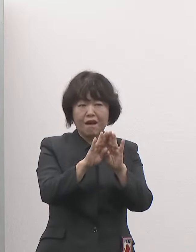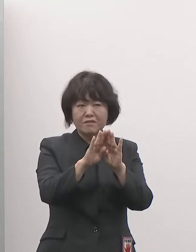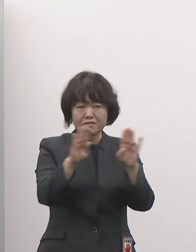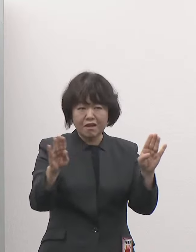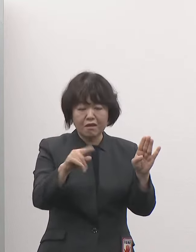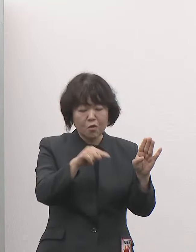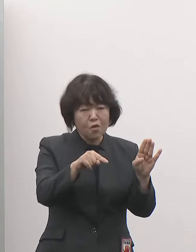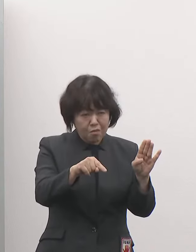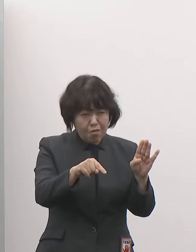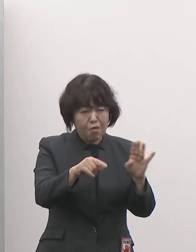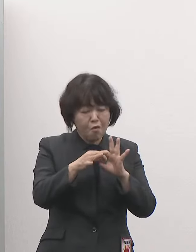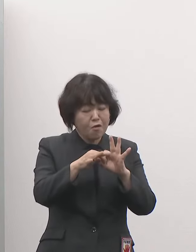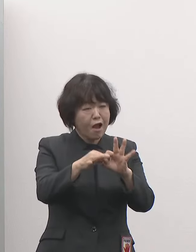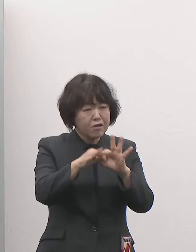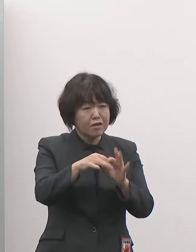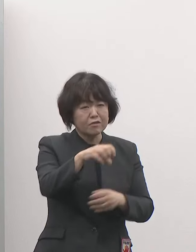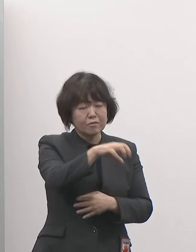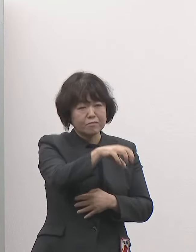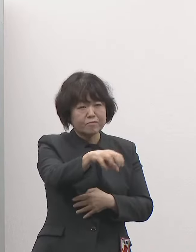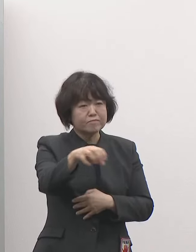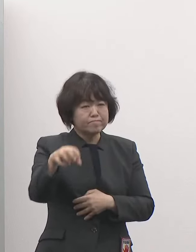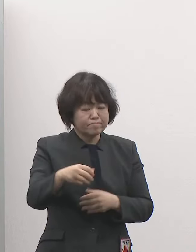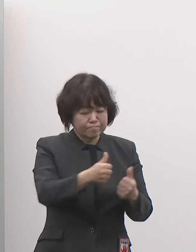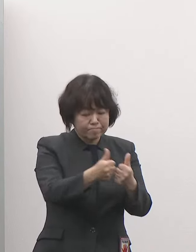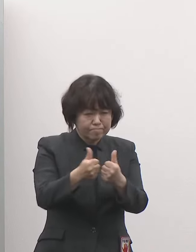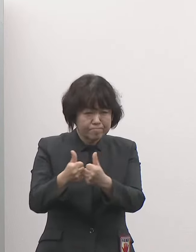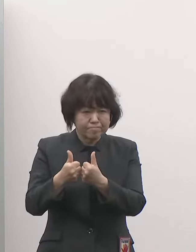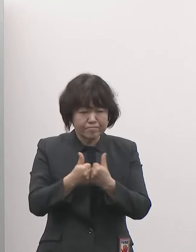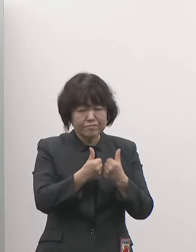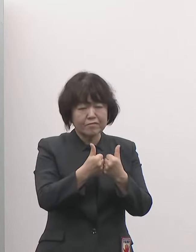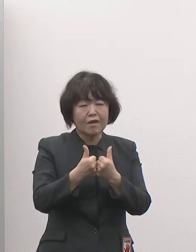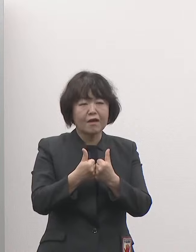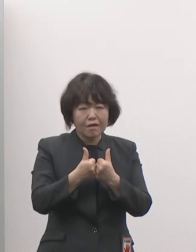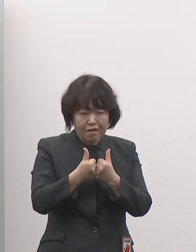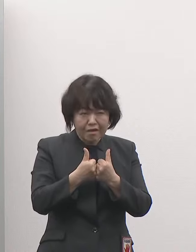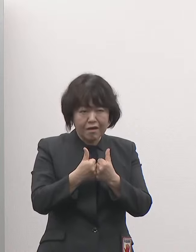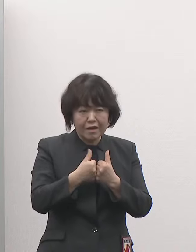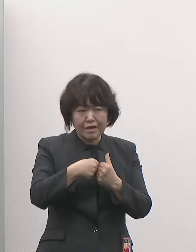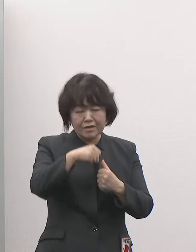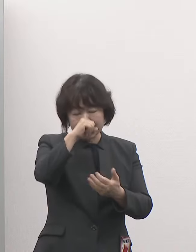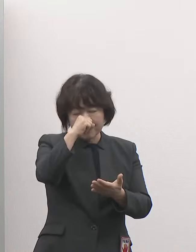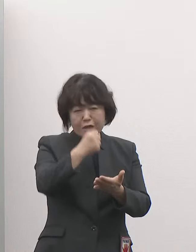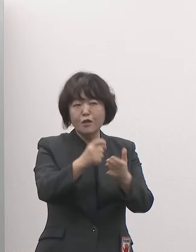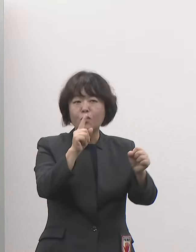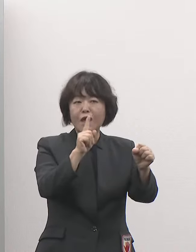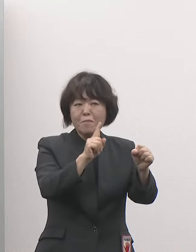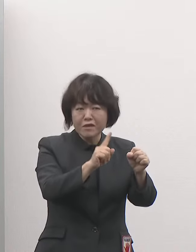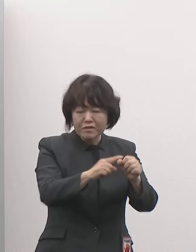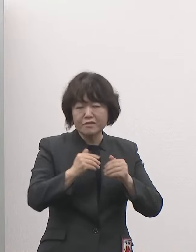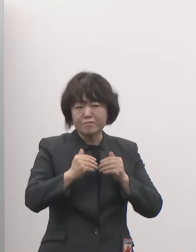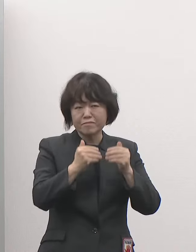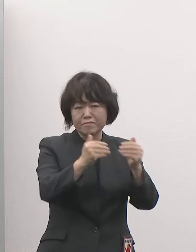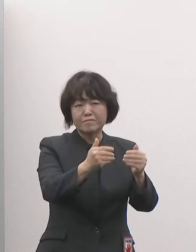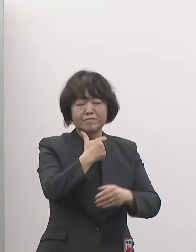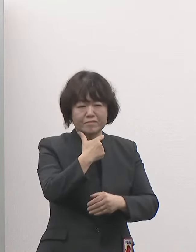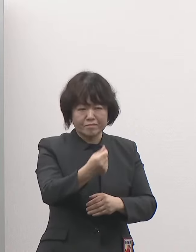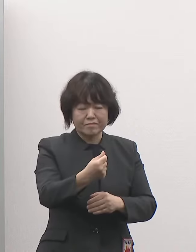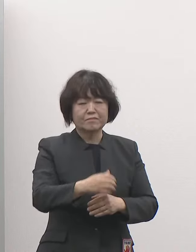かり関係箇所とご相談を申し上げながらです、実現に向けた歩みを進めていきたいと思います。